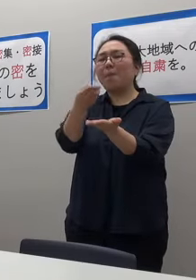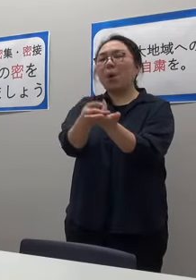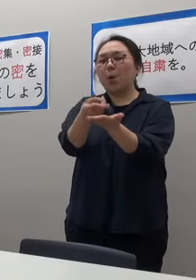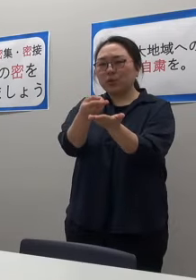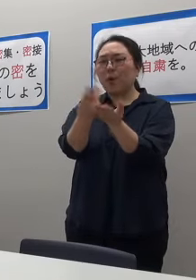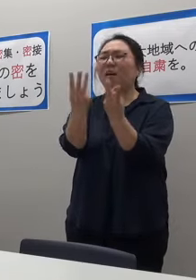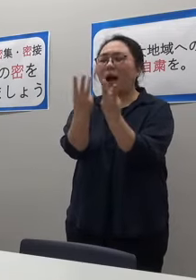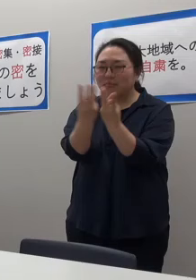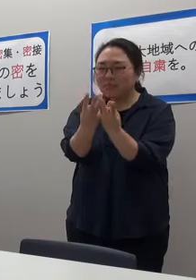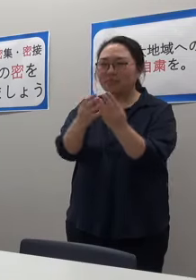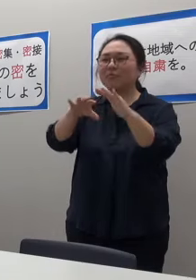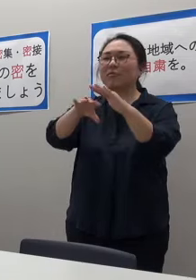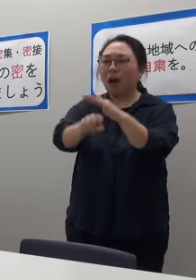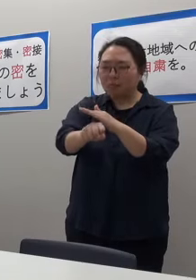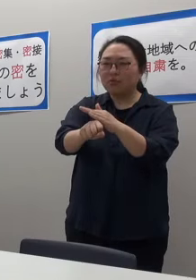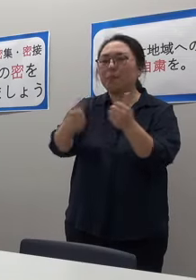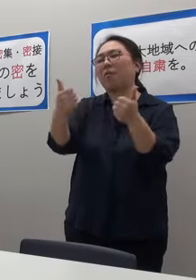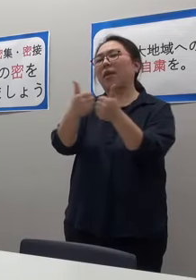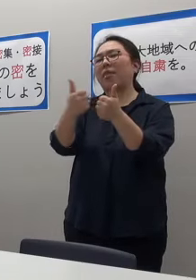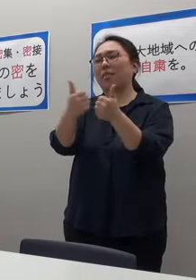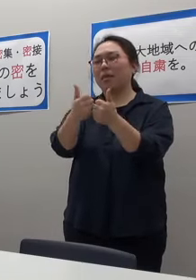現在の協議をしているところでございます。